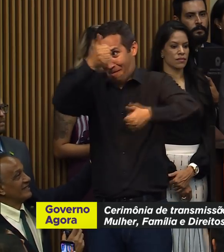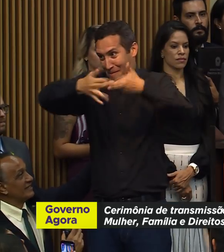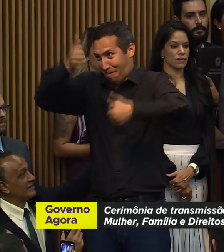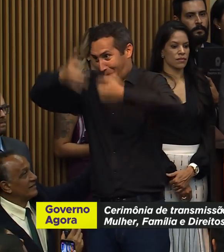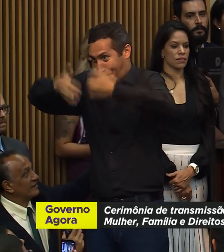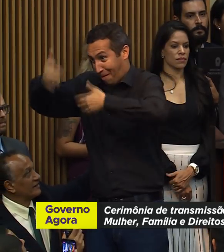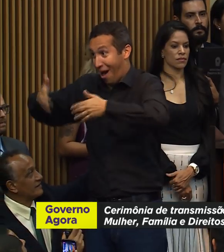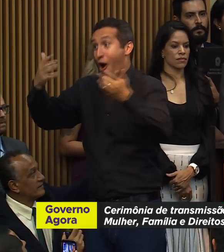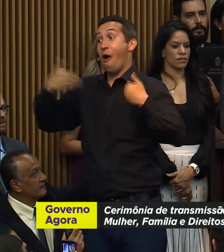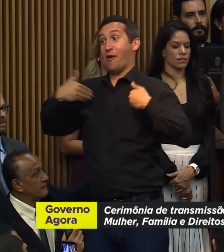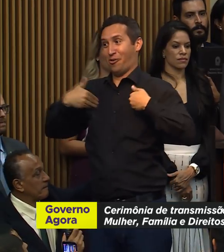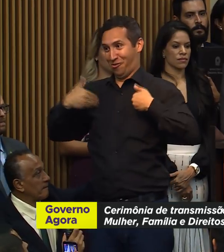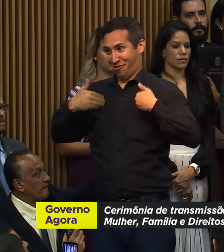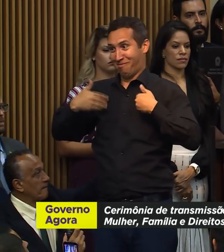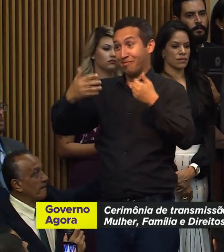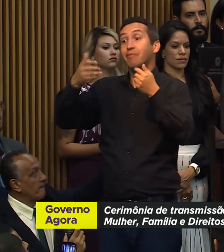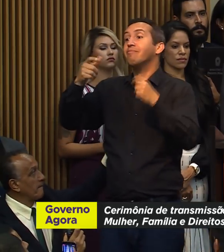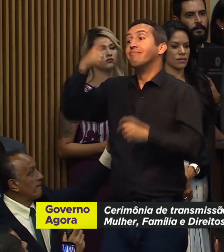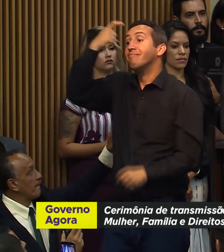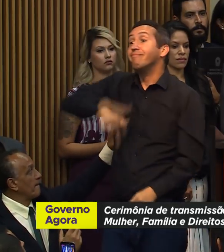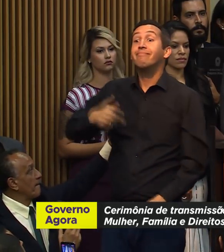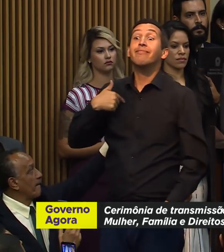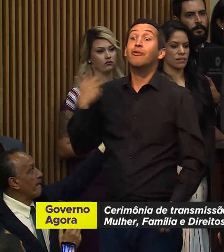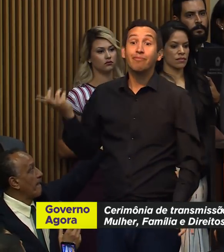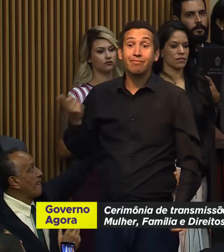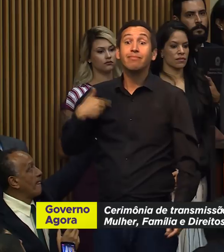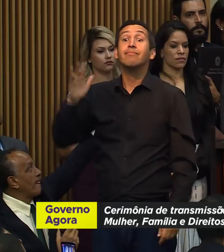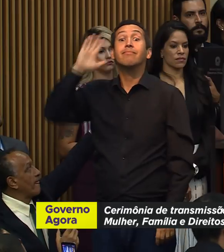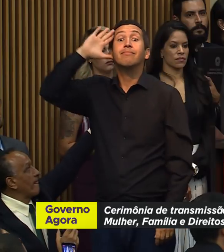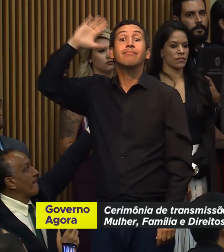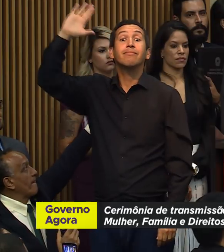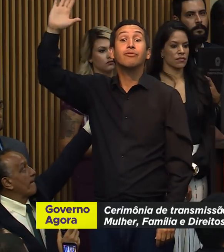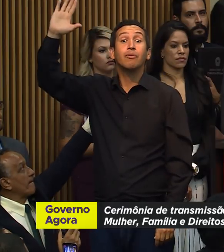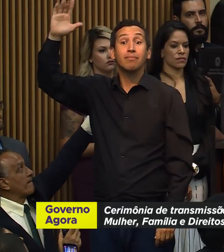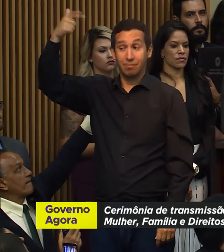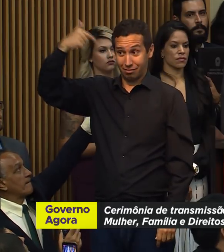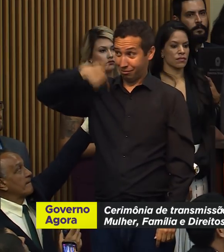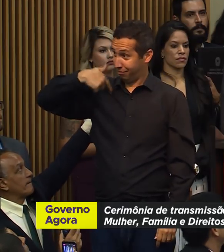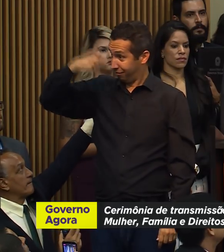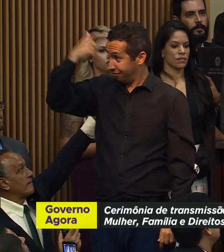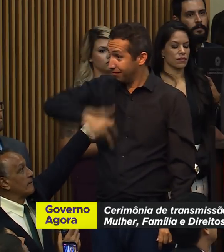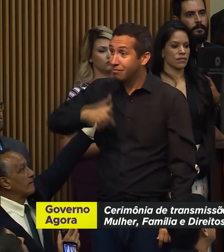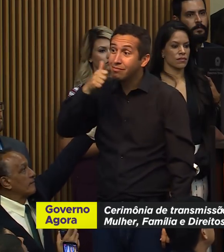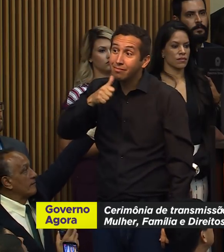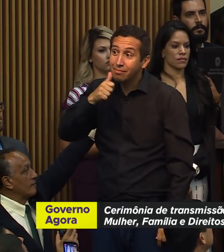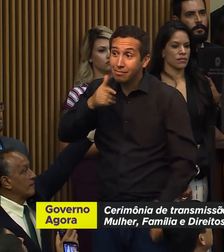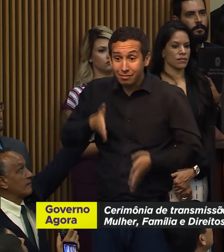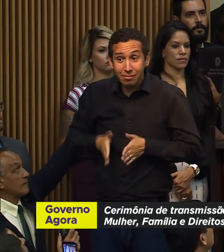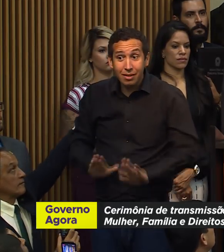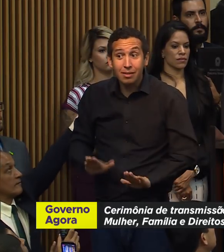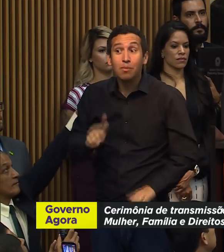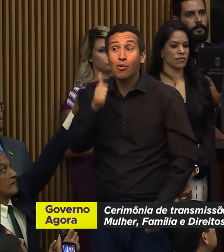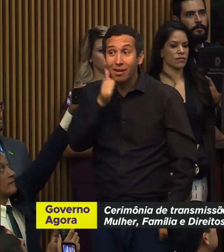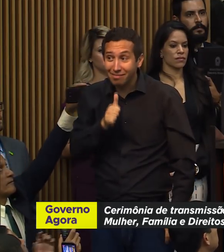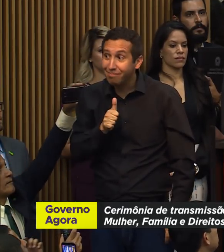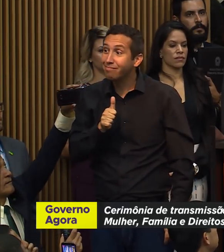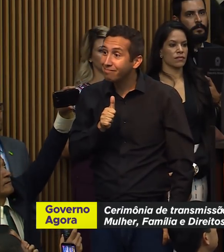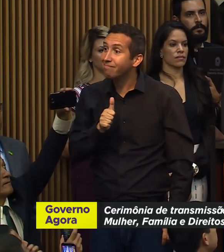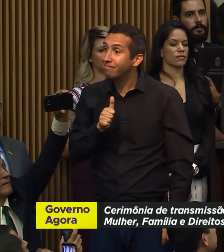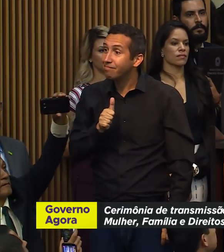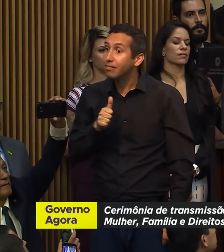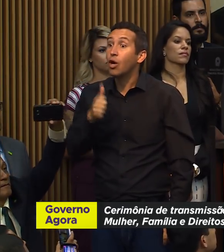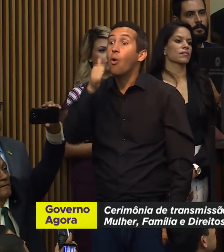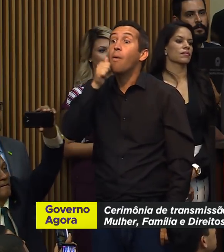Quero falar um pouco de mim e meu sonho para esse ministério. Sou mulher, nasci mulher. Sou